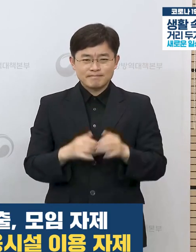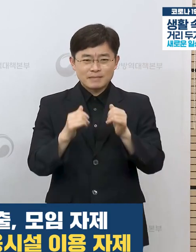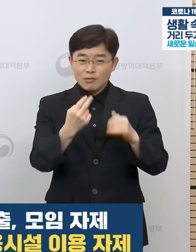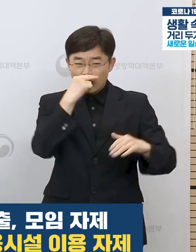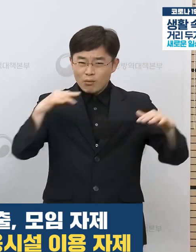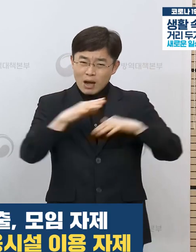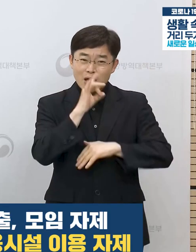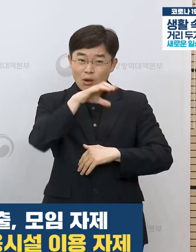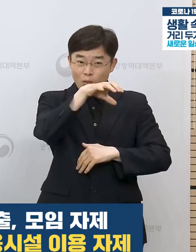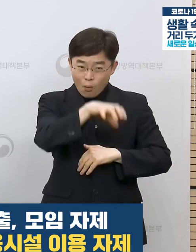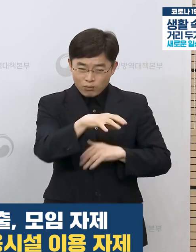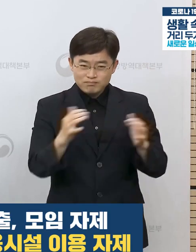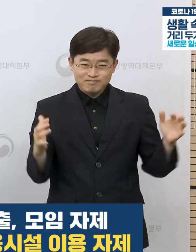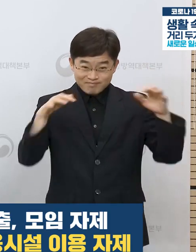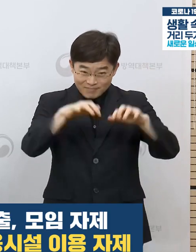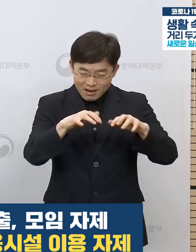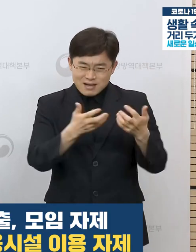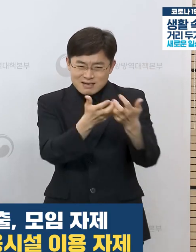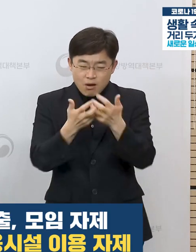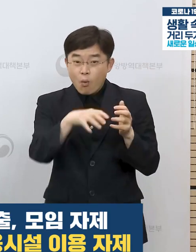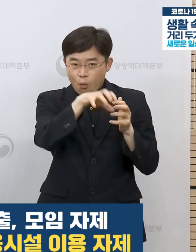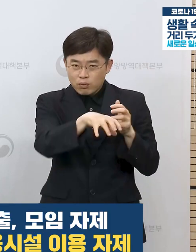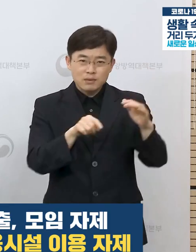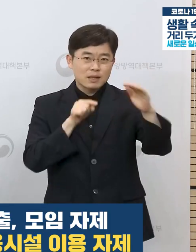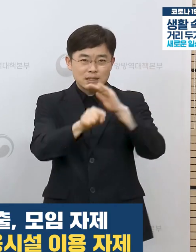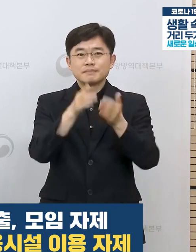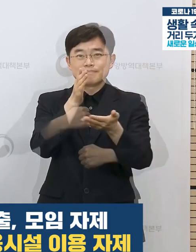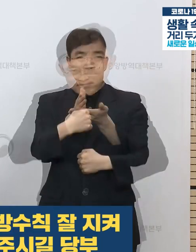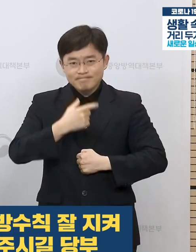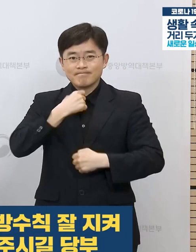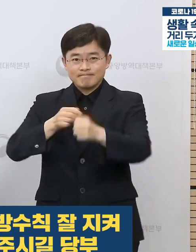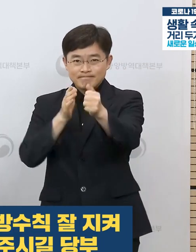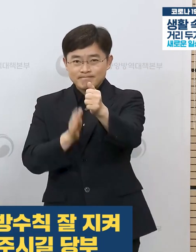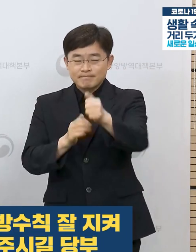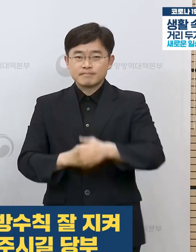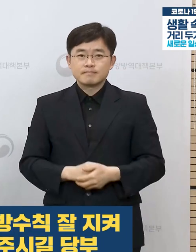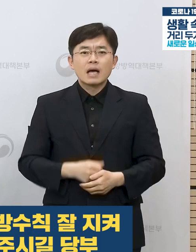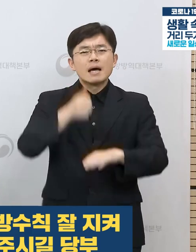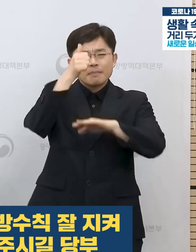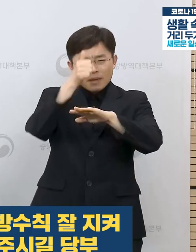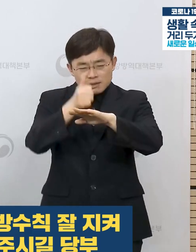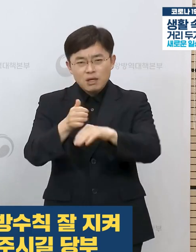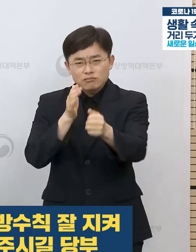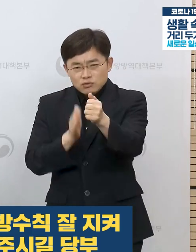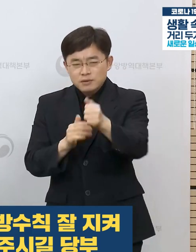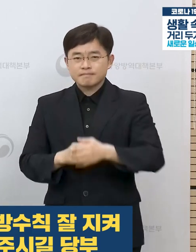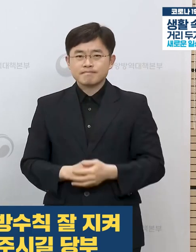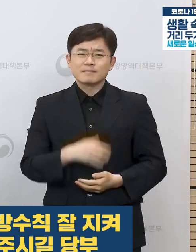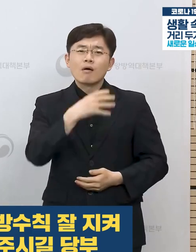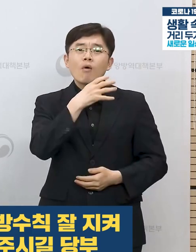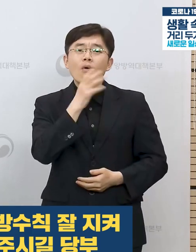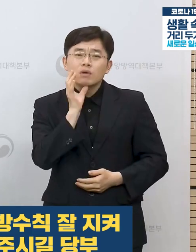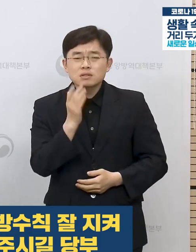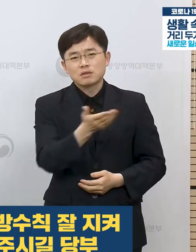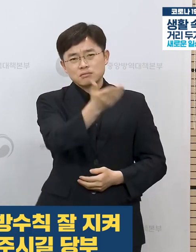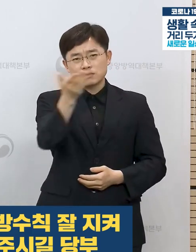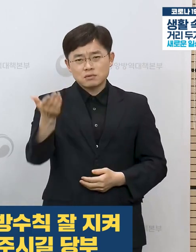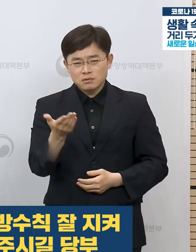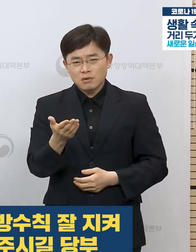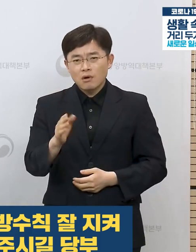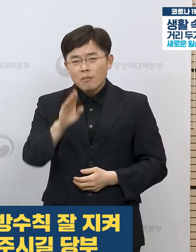밀폐, 밀집한 다중이용 시설 이용을 자제해 주시길 바랍니다. 마지막으로 면역이 약한